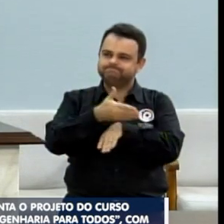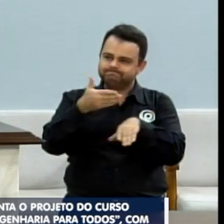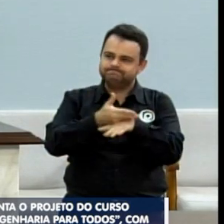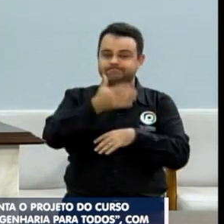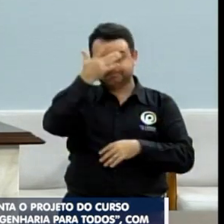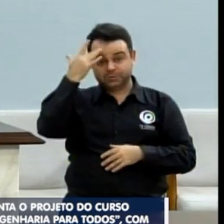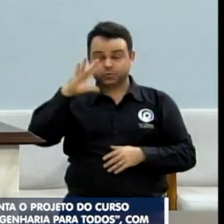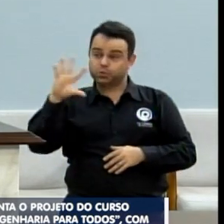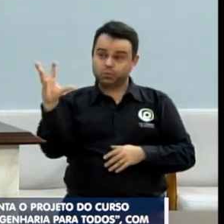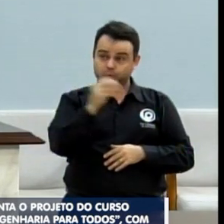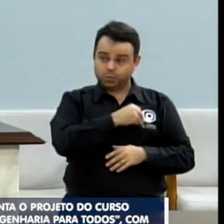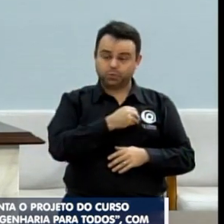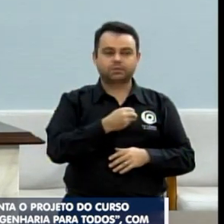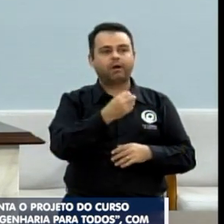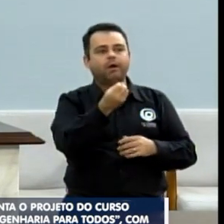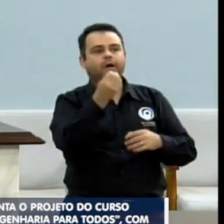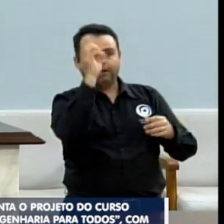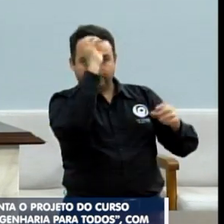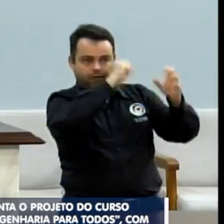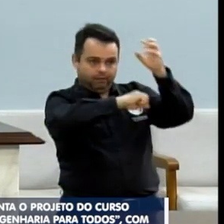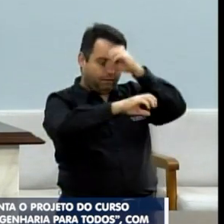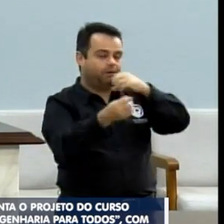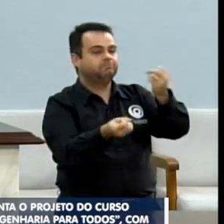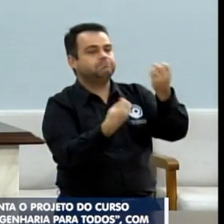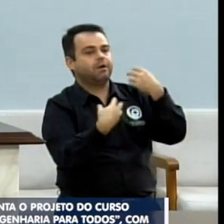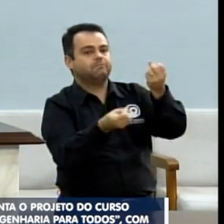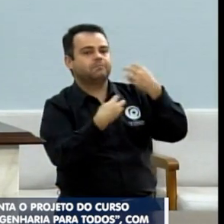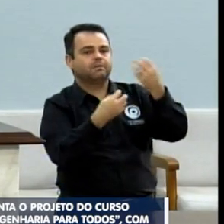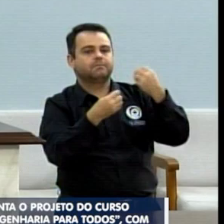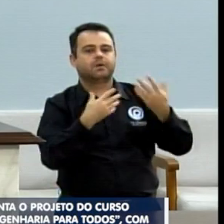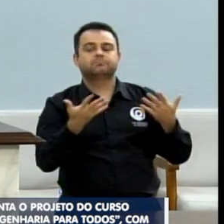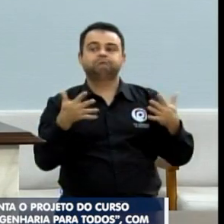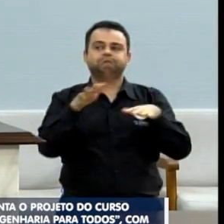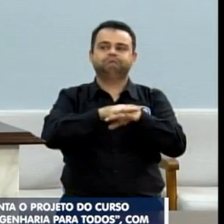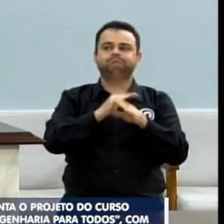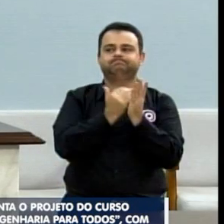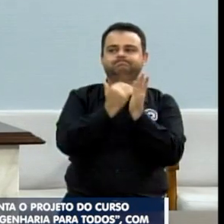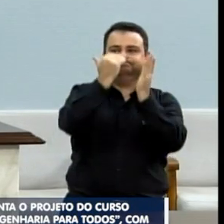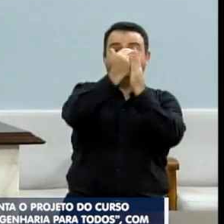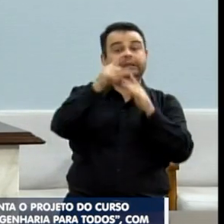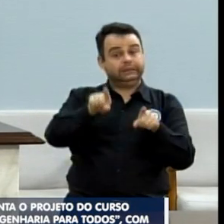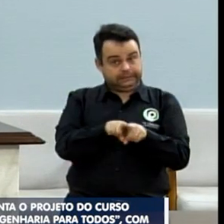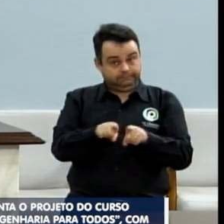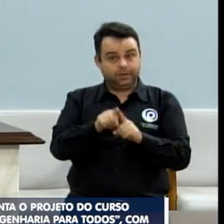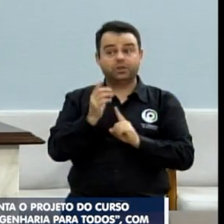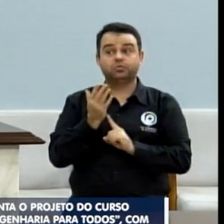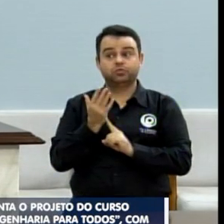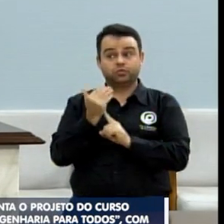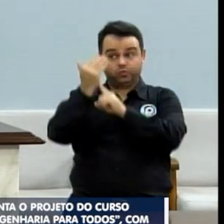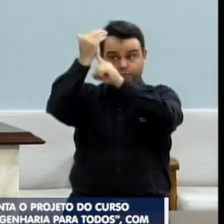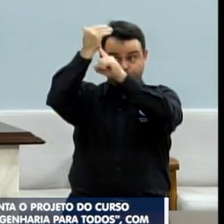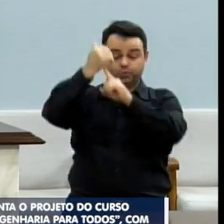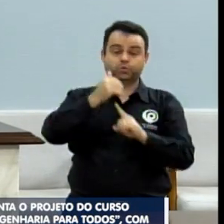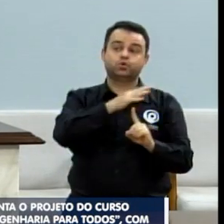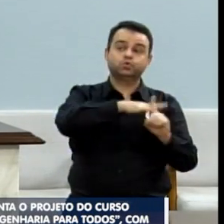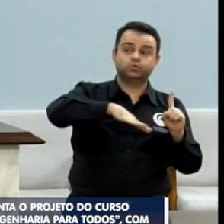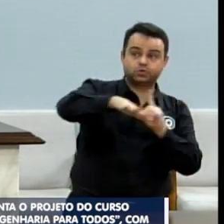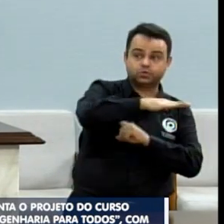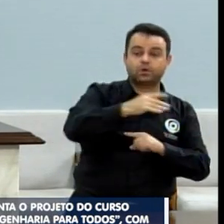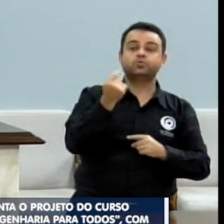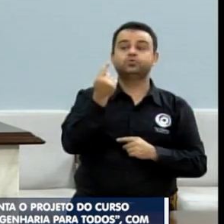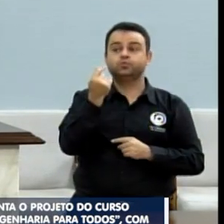mais inclusivas, e tendo também impacto tecnológico, social e econômico.